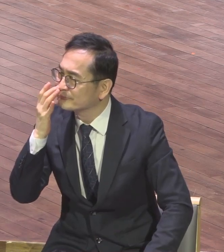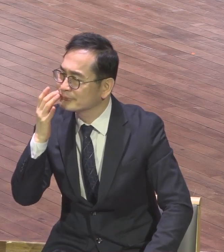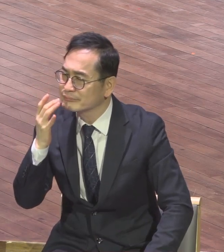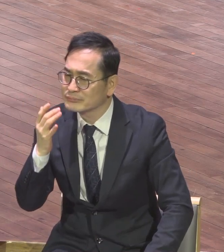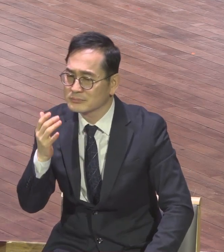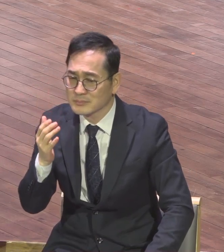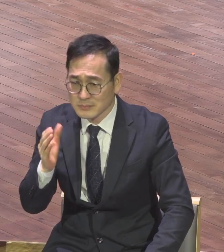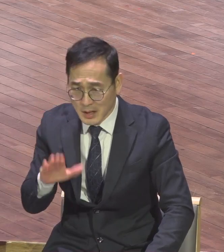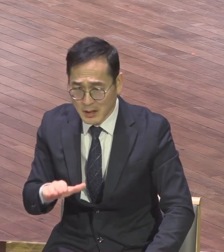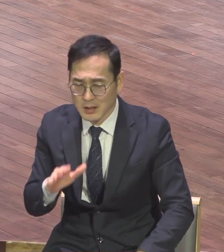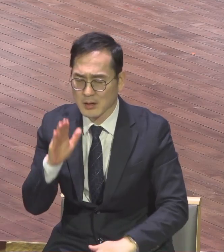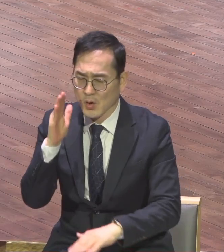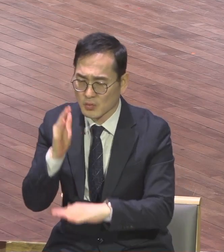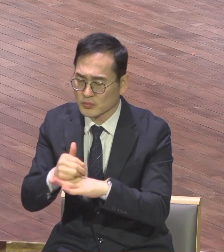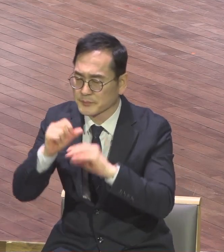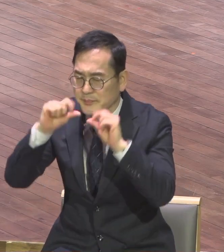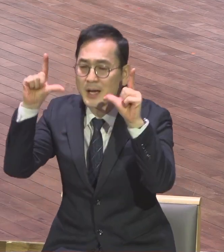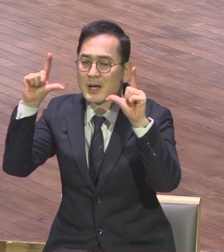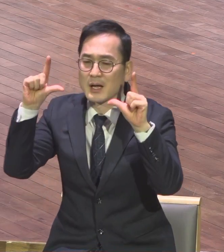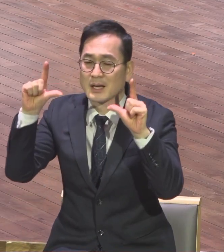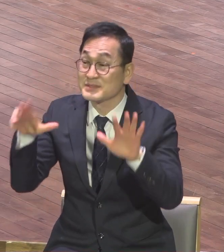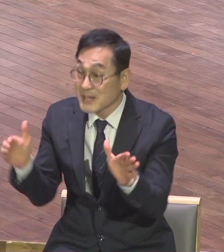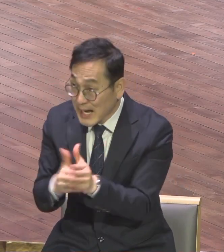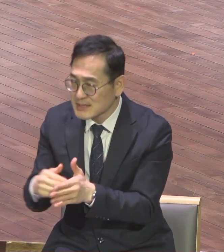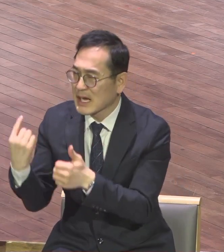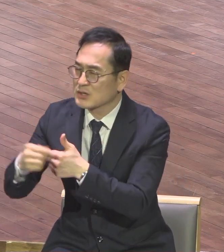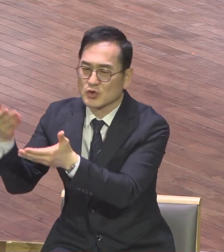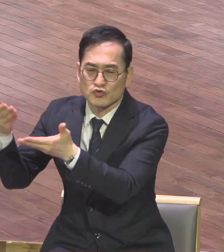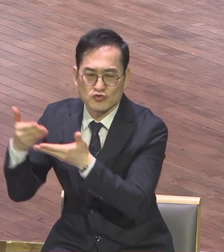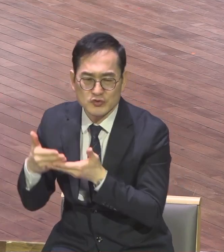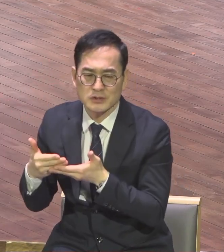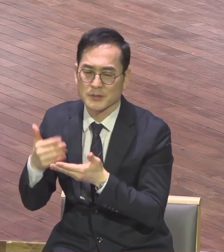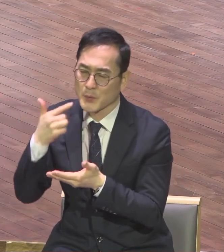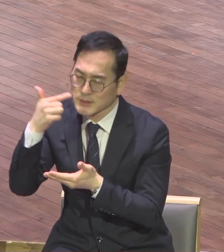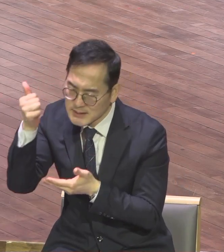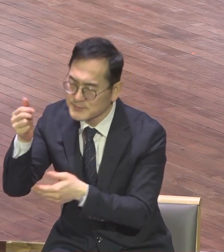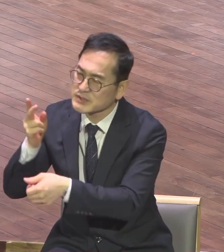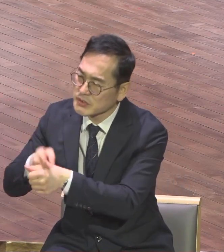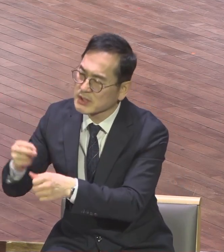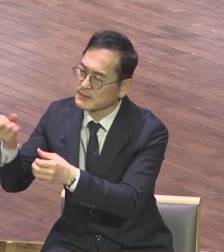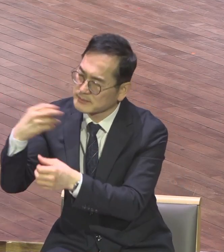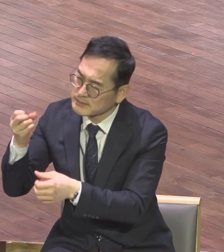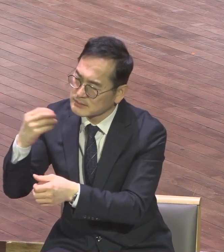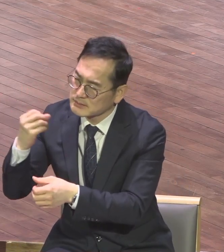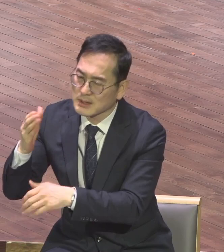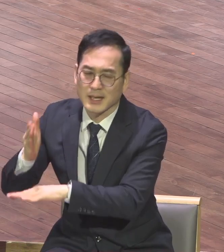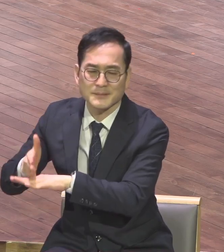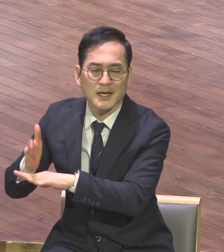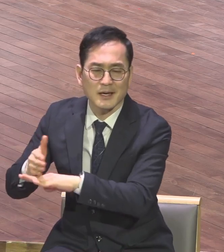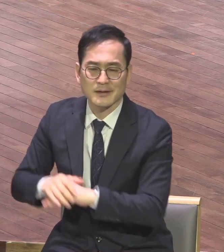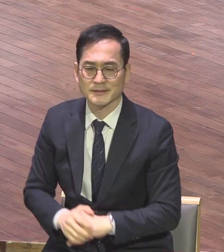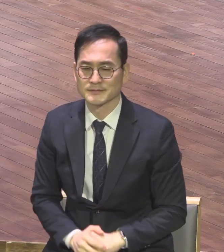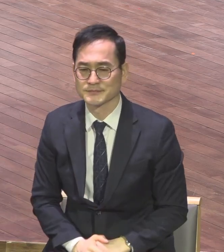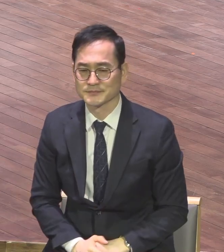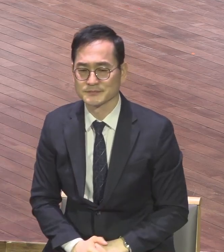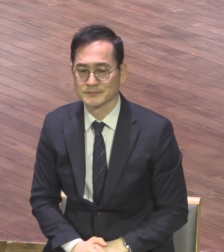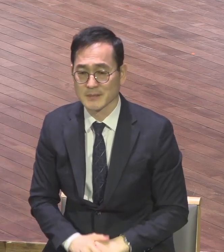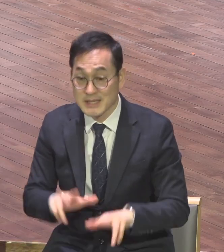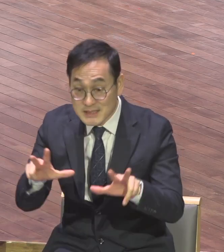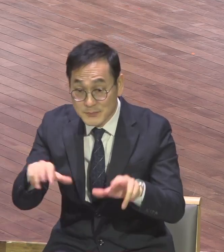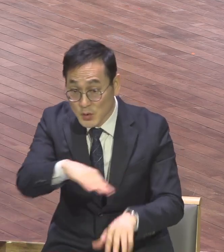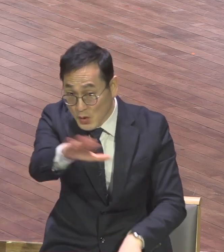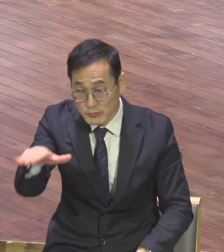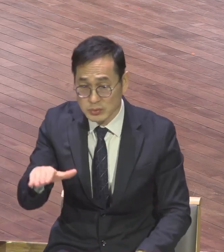얼마나 감사한지 혹시 지금도 고민하는 분들이 계시다면 오늘 하나님이 은혜 주셔서 예수